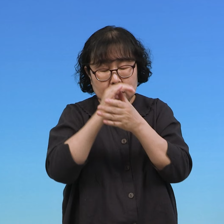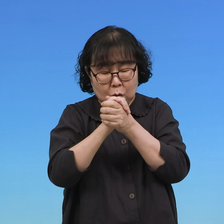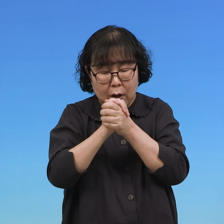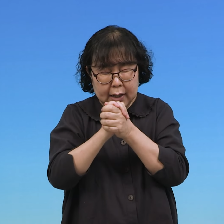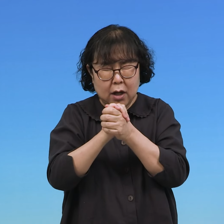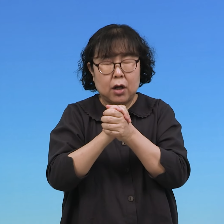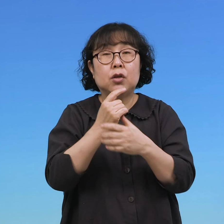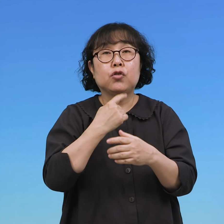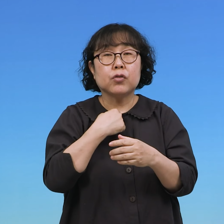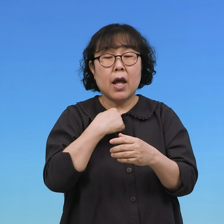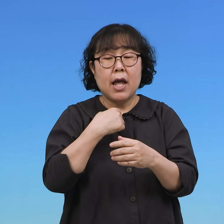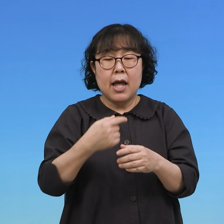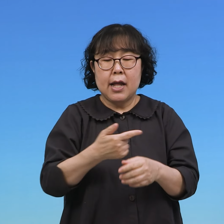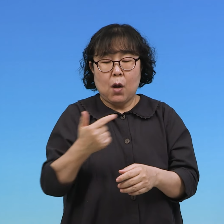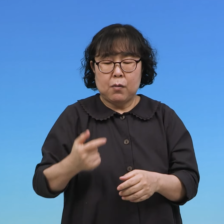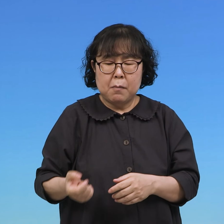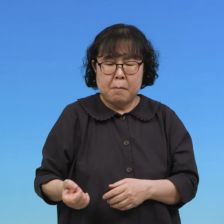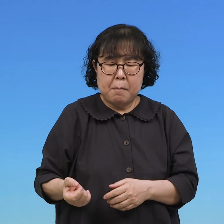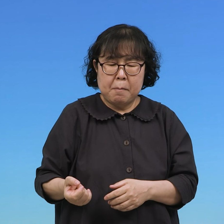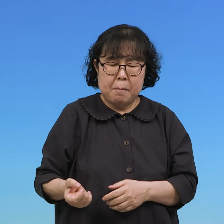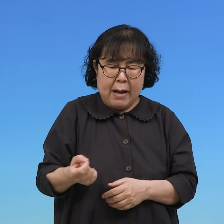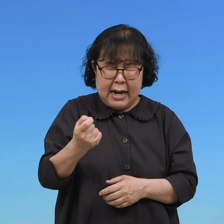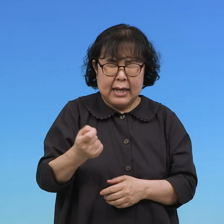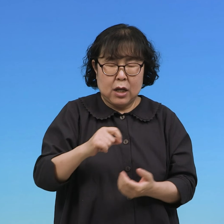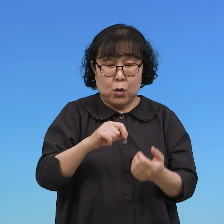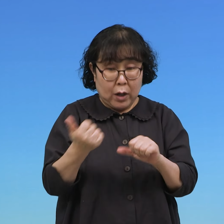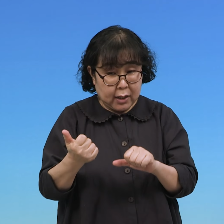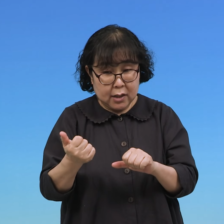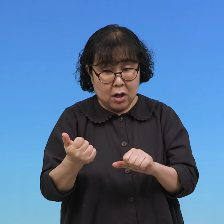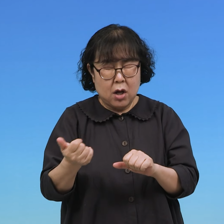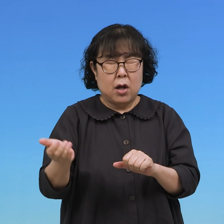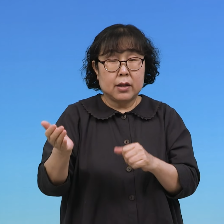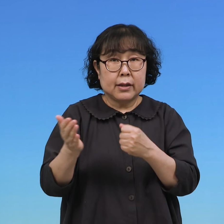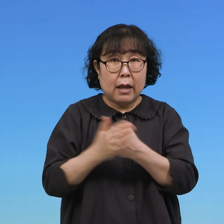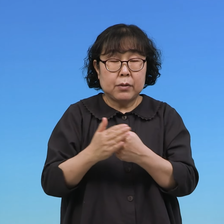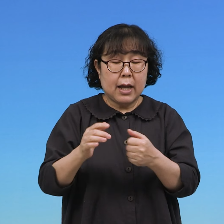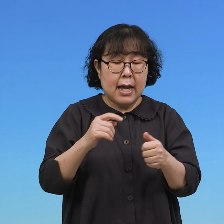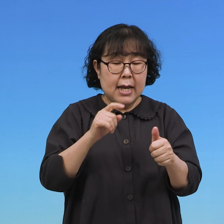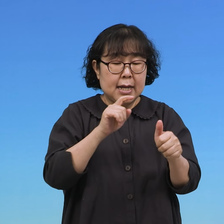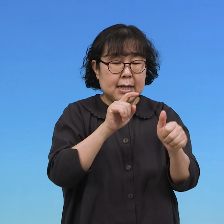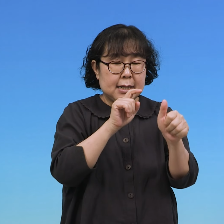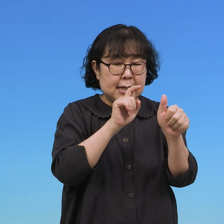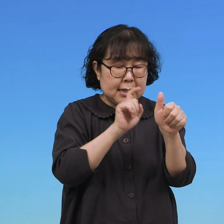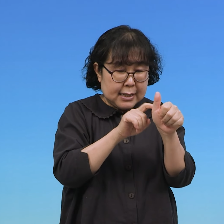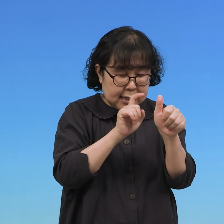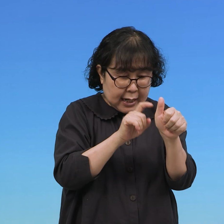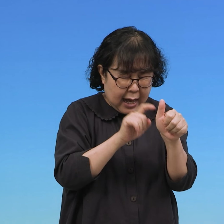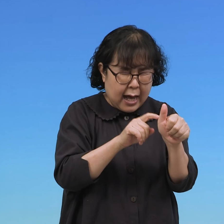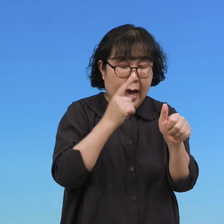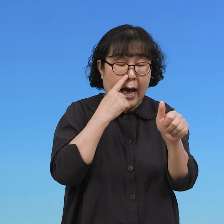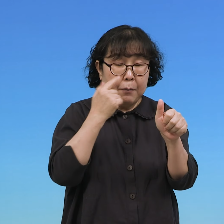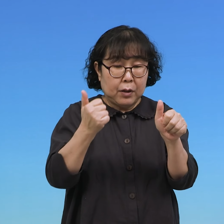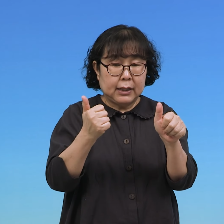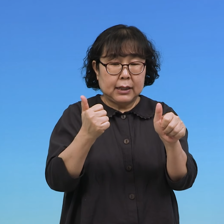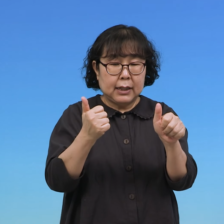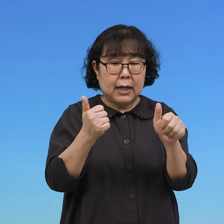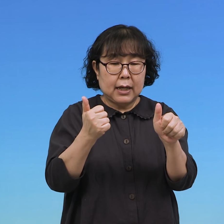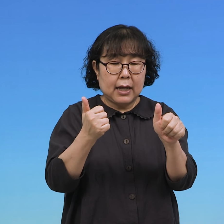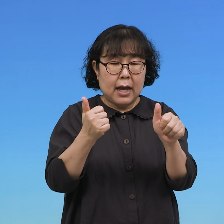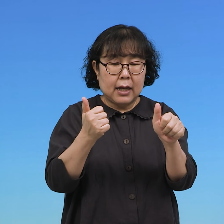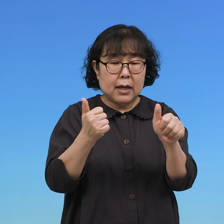기도하다가 너무 빨리 돌아가셔서 이제 네가 아버지 뒤를 이어서 목회 열매를 거두어야 된다고.